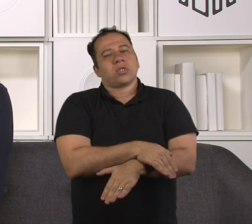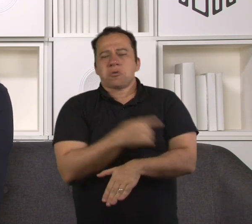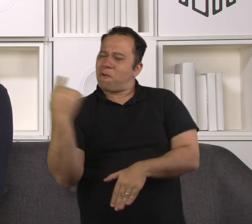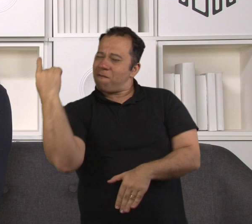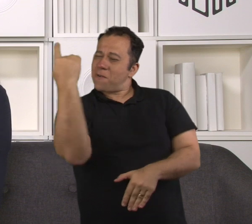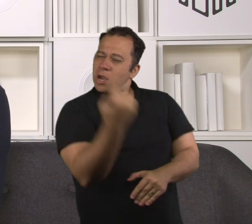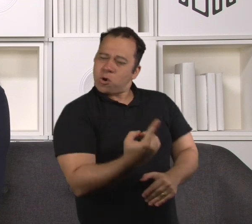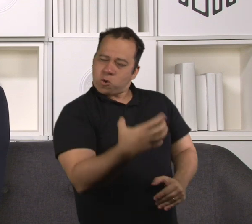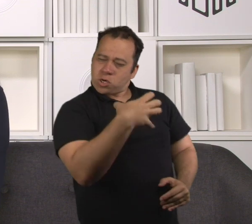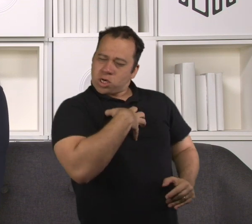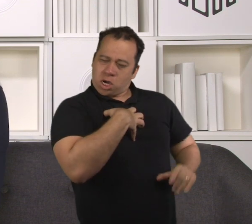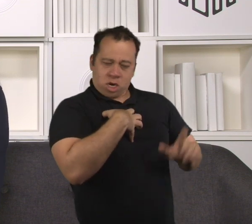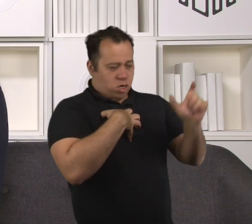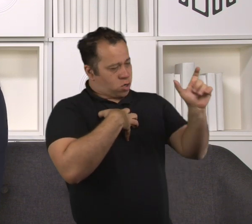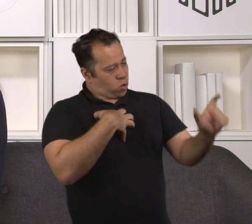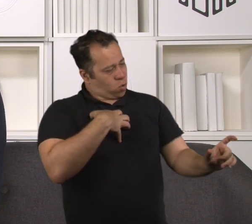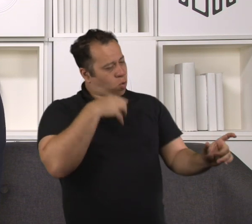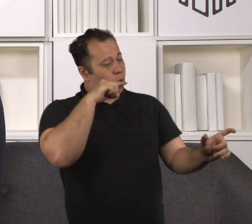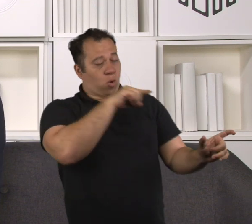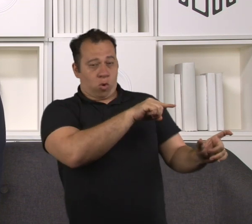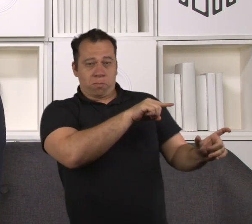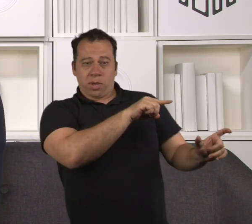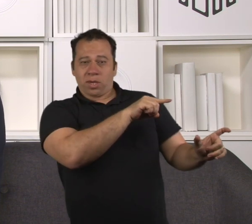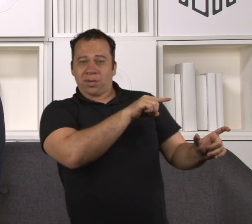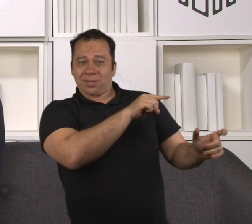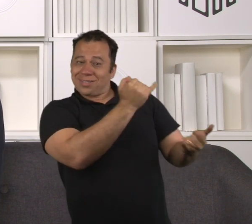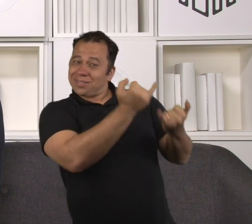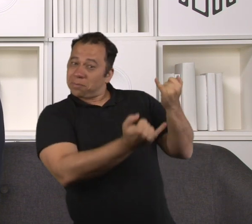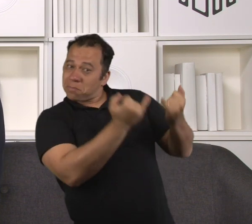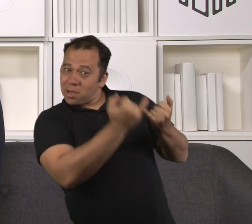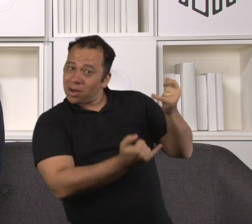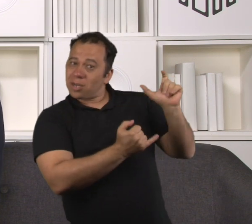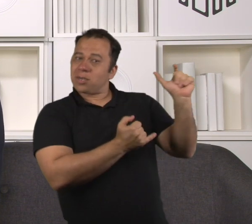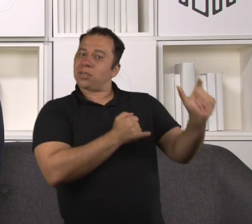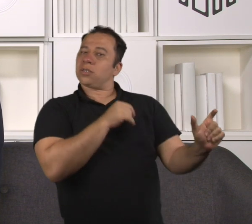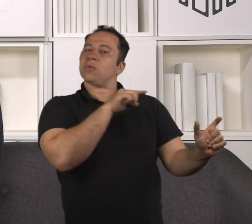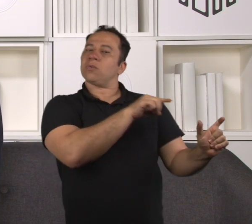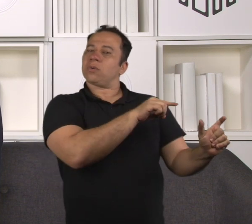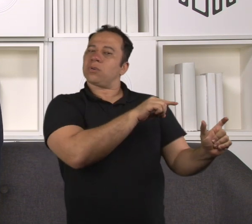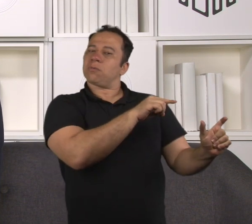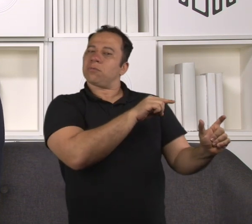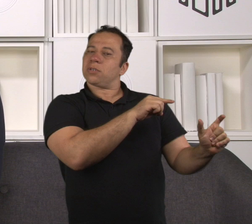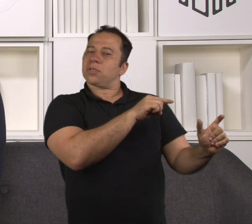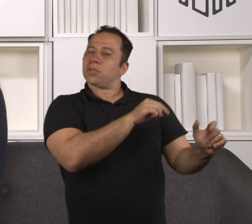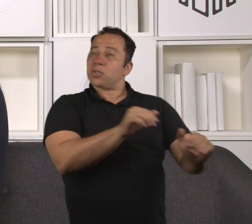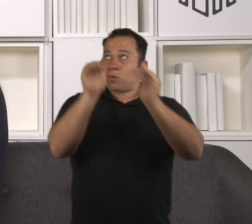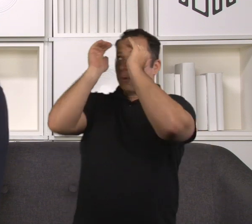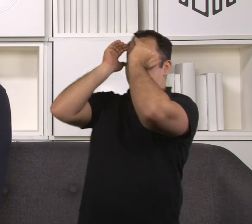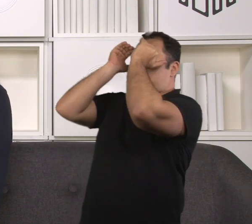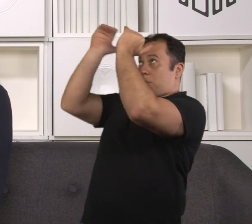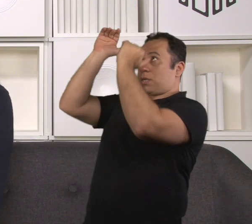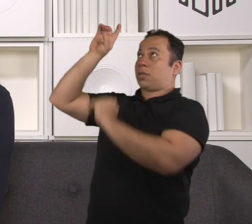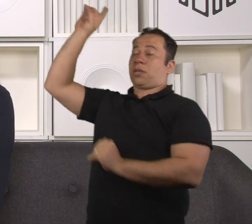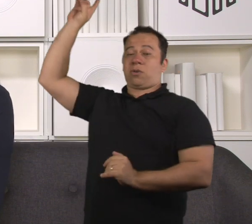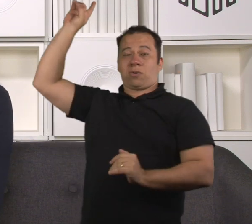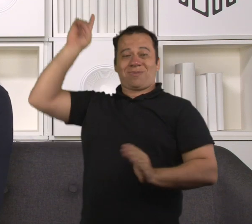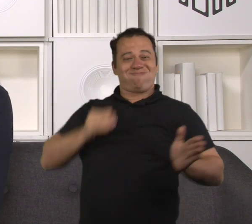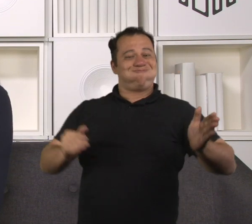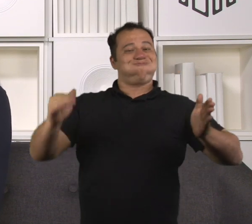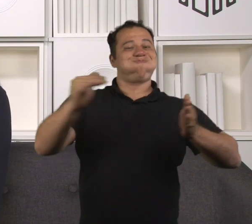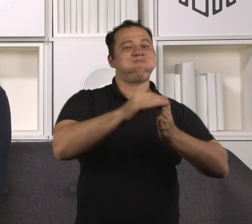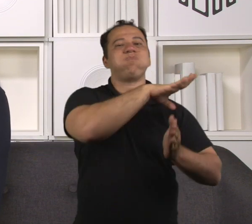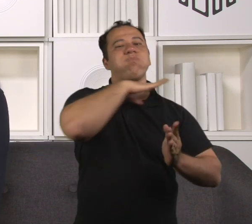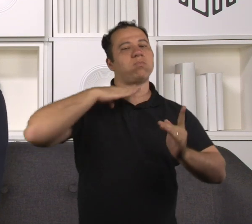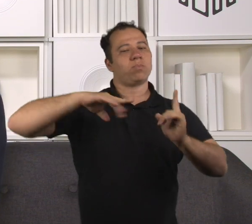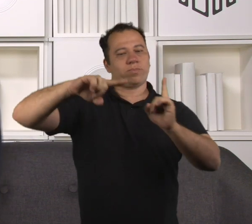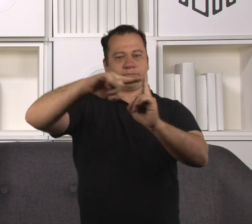tomou a forma humana, se fez semelhante ao homem e na forma humana foi obediente a Deus até a morte e a